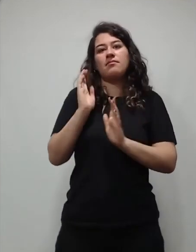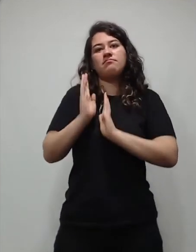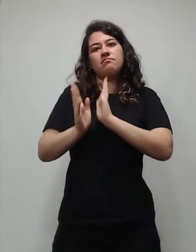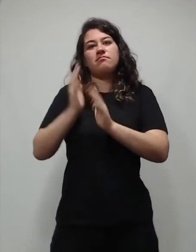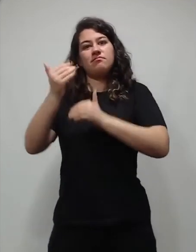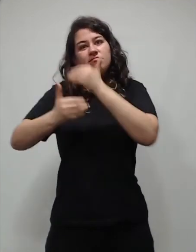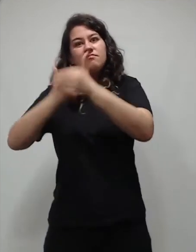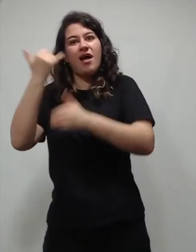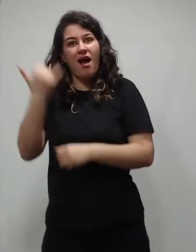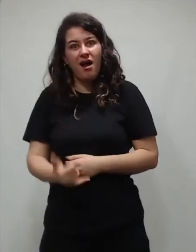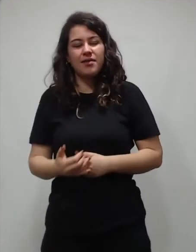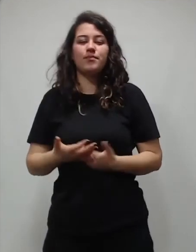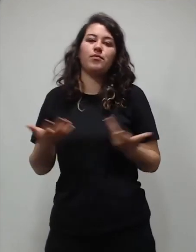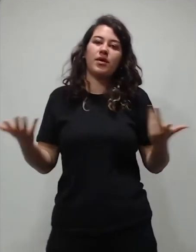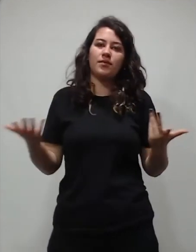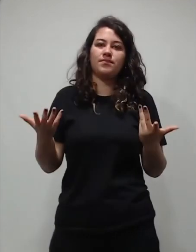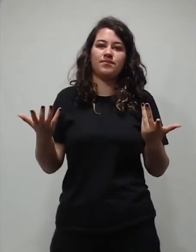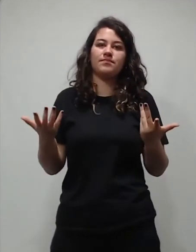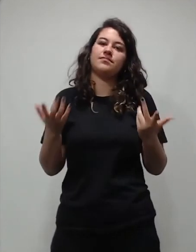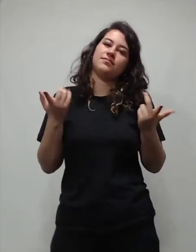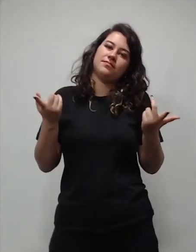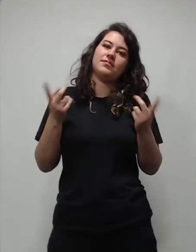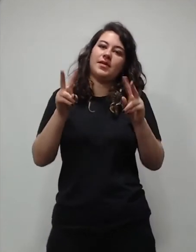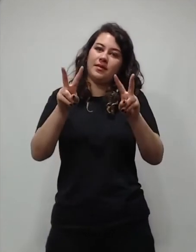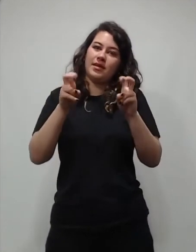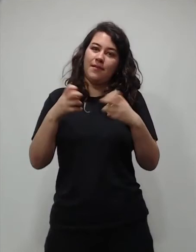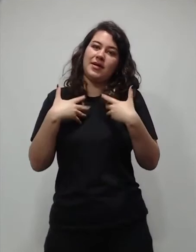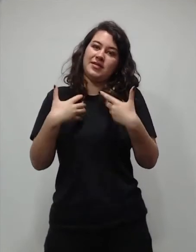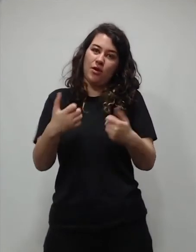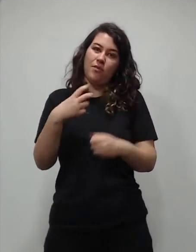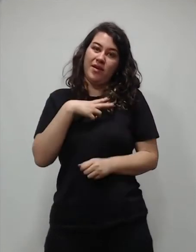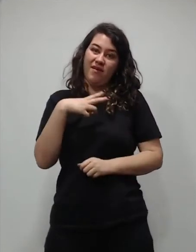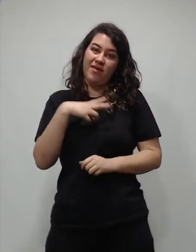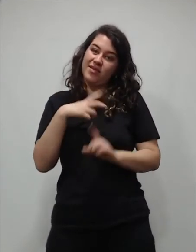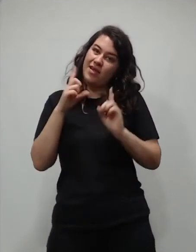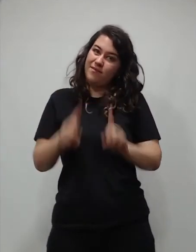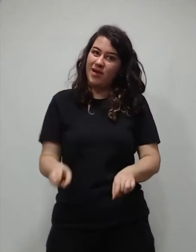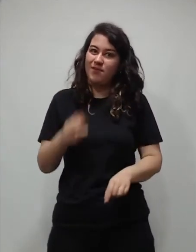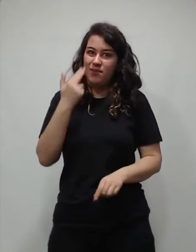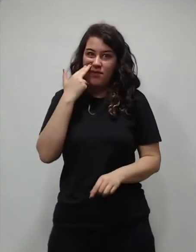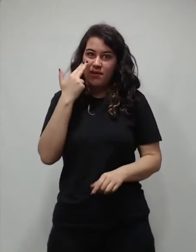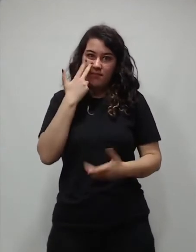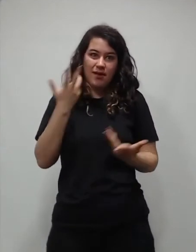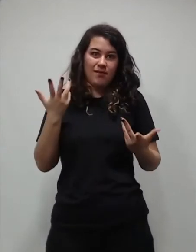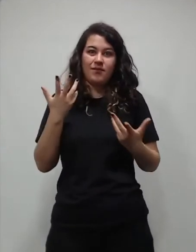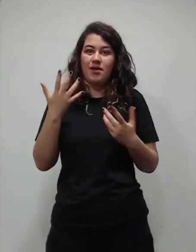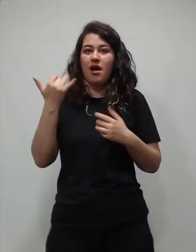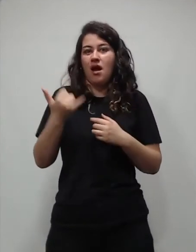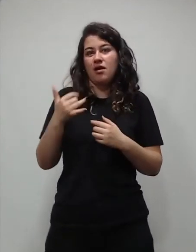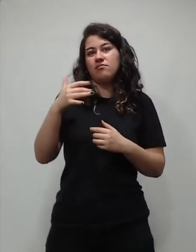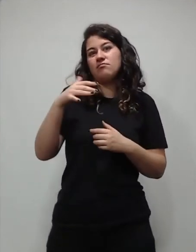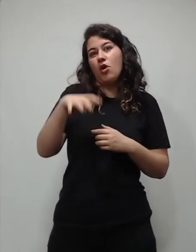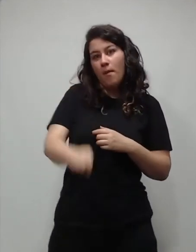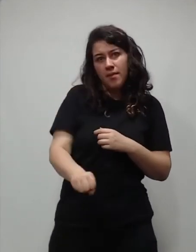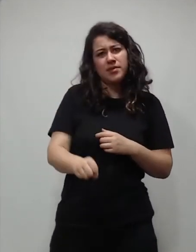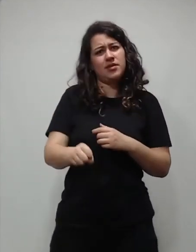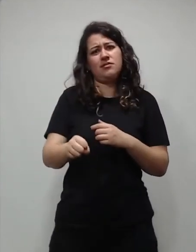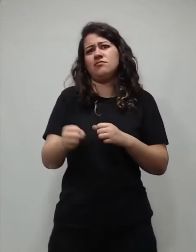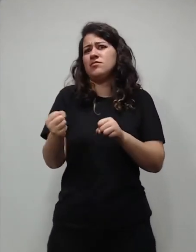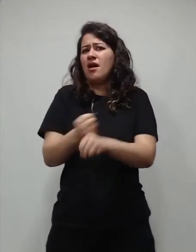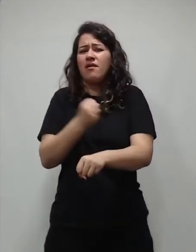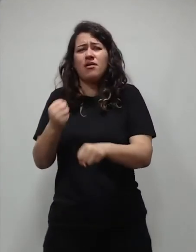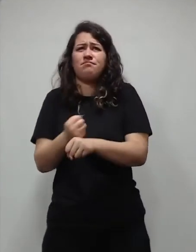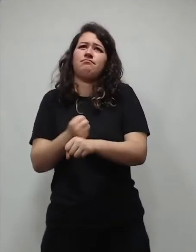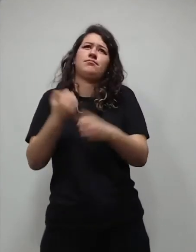rehabilitada. Bueno, no vamos a hablar de las tensiones de la salud privada. La salud privada en esto no se ha comprometido, han hecho